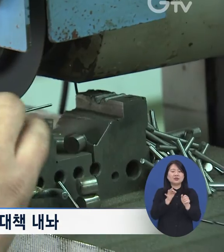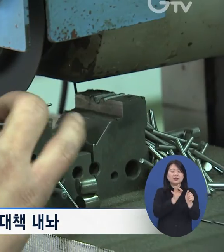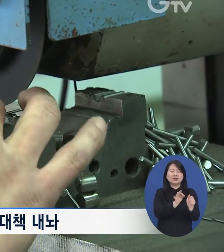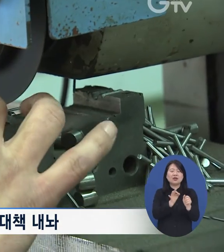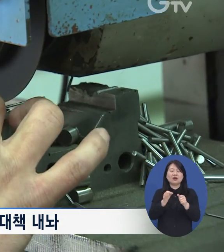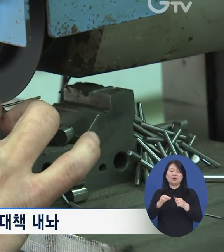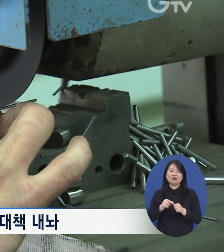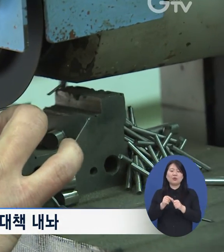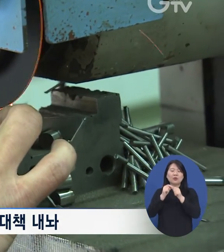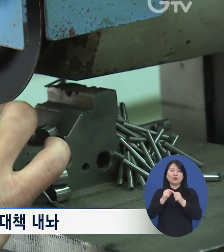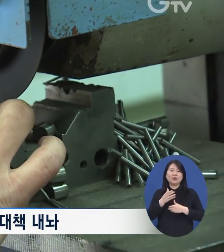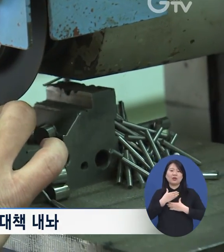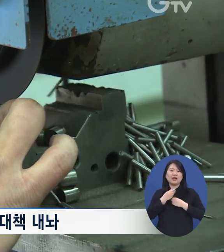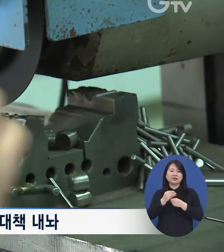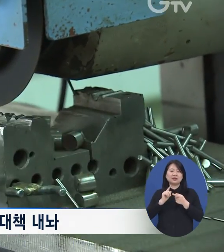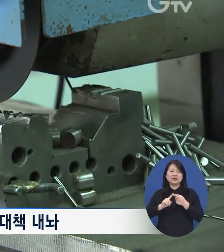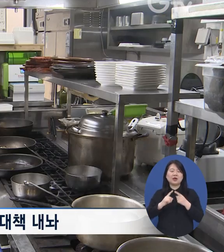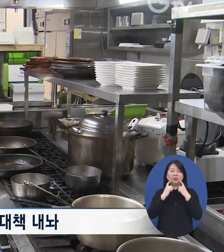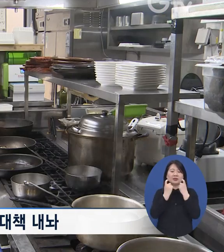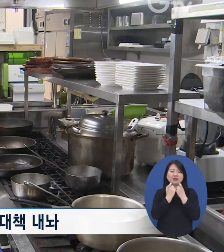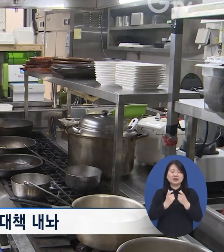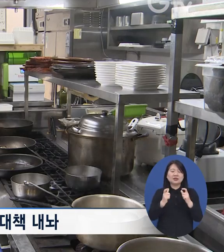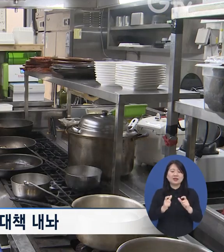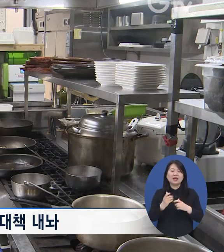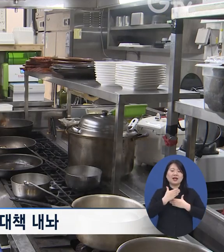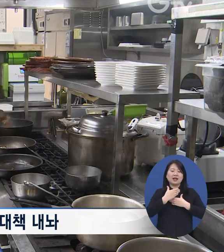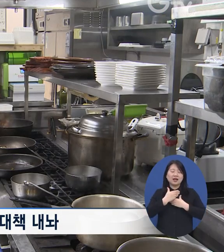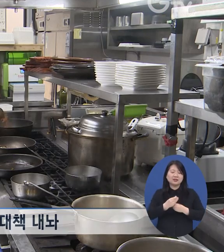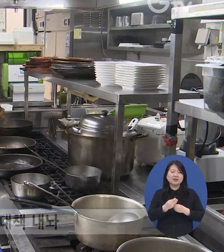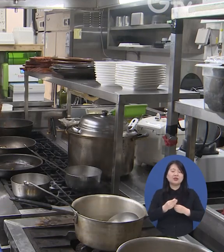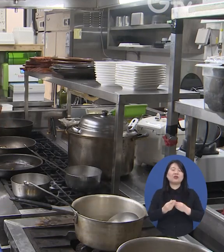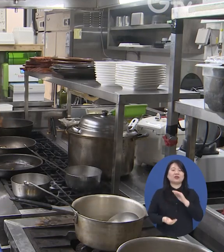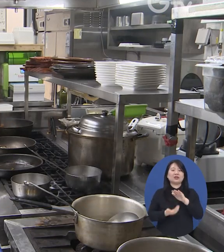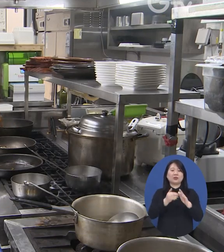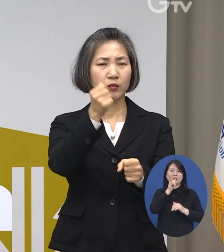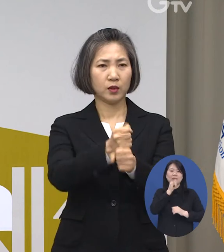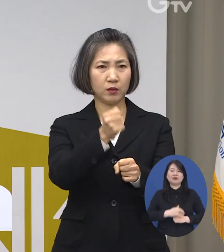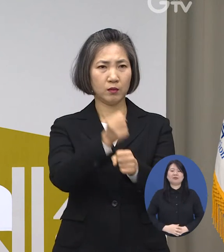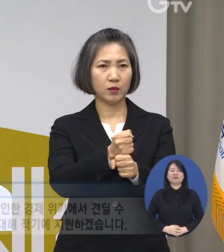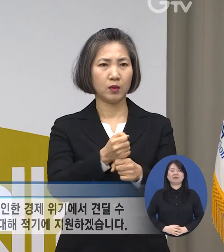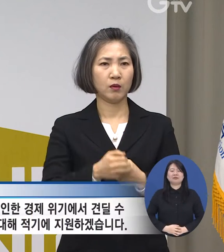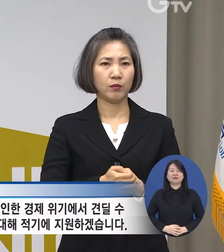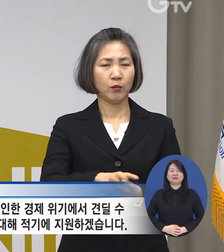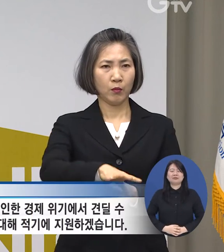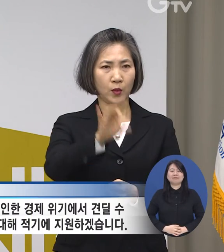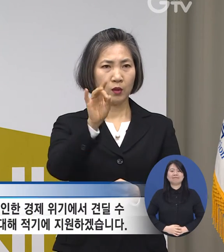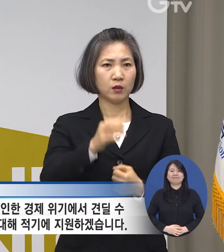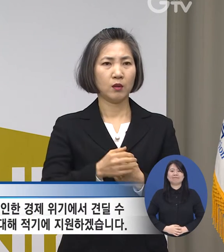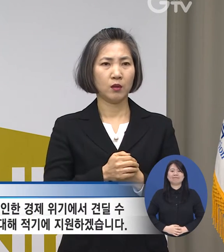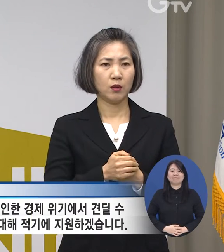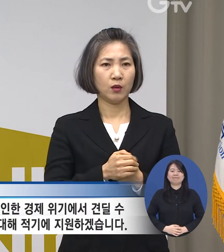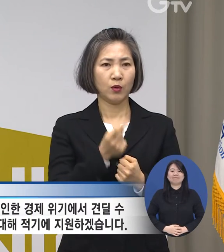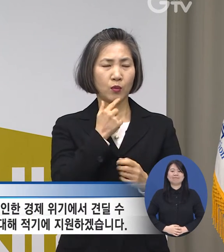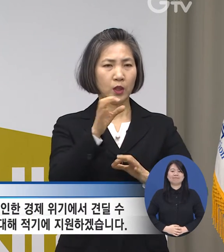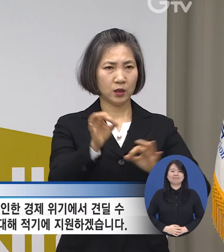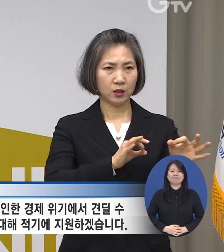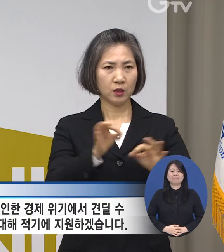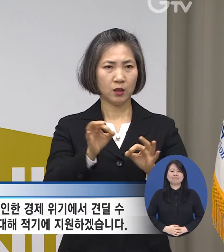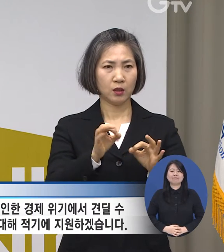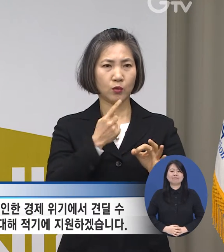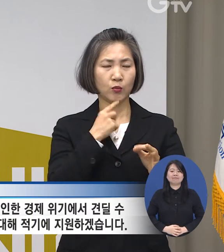안정, 소상공인 지원 등 민생 경제 안정에 방점이 찍혔습니다. 먼저